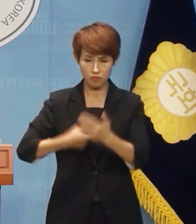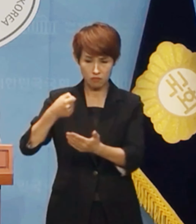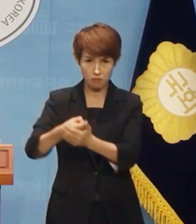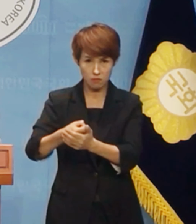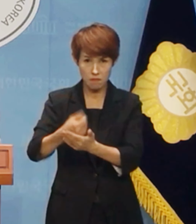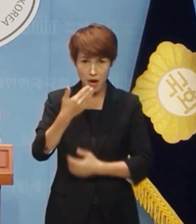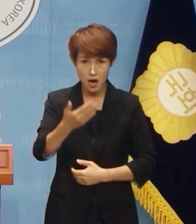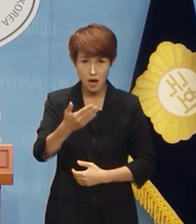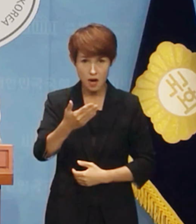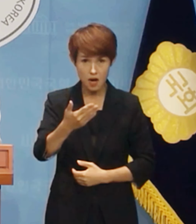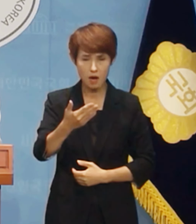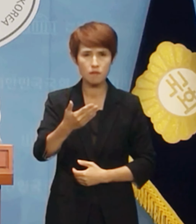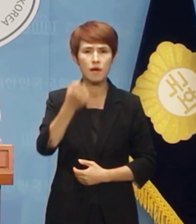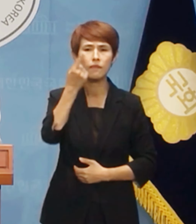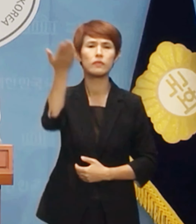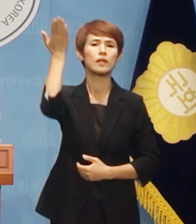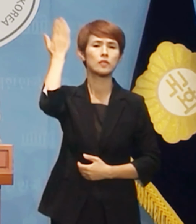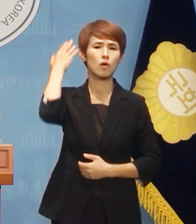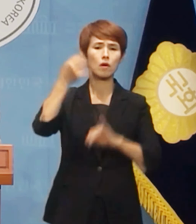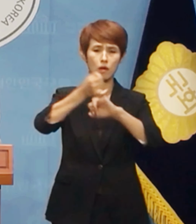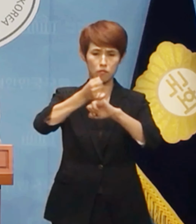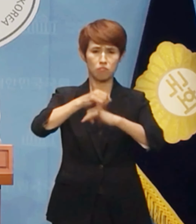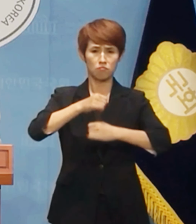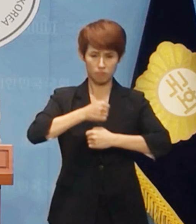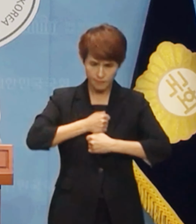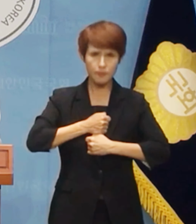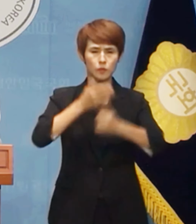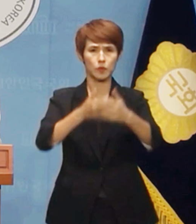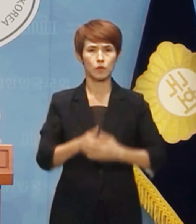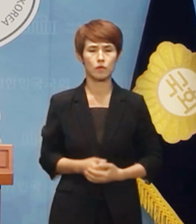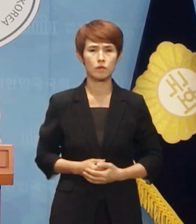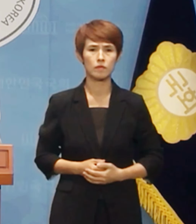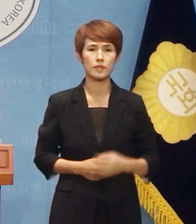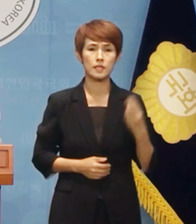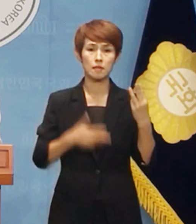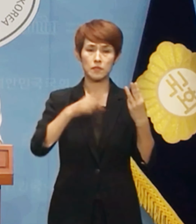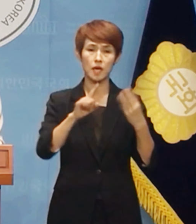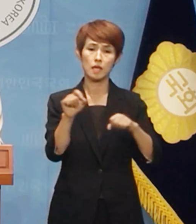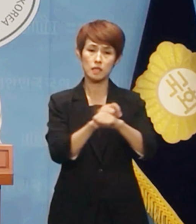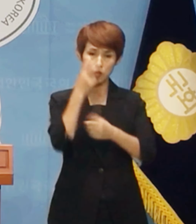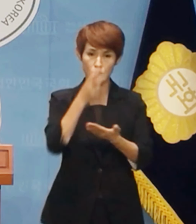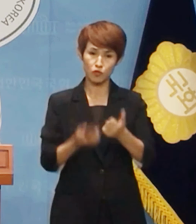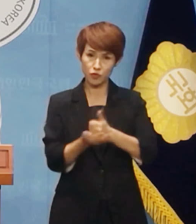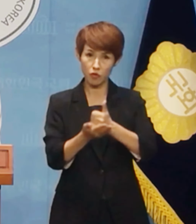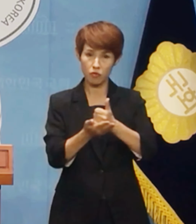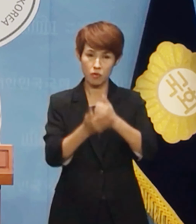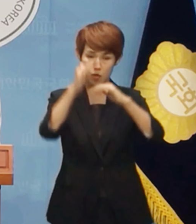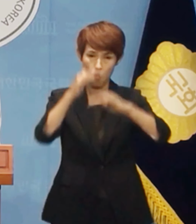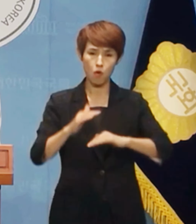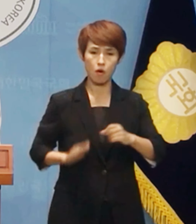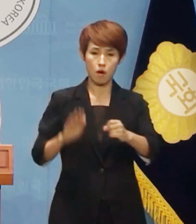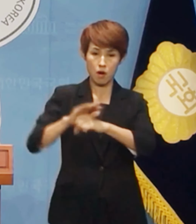있는 사람이라면 한달 전 약속대로 제자 특검 추천을 주요 내용으로 하는 순직 해병